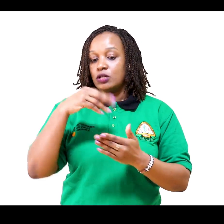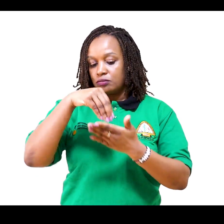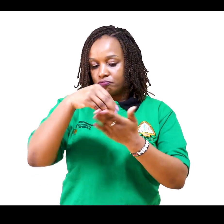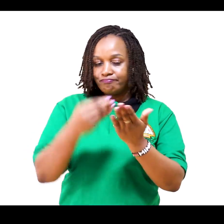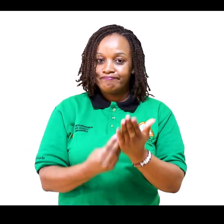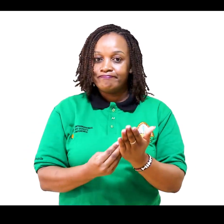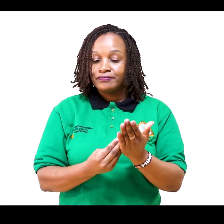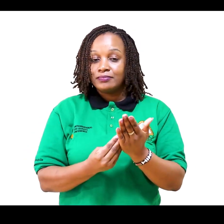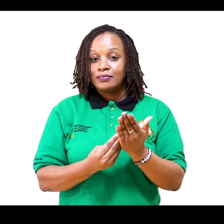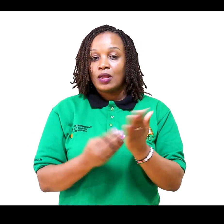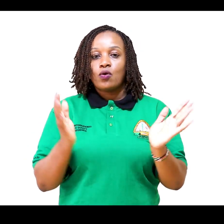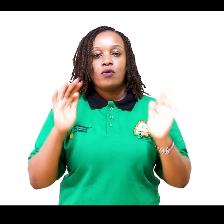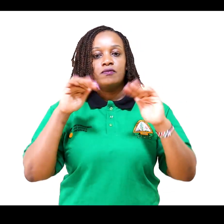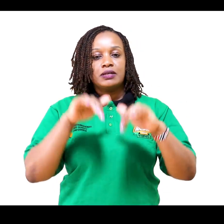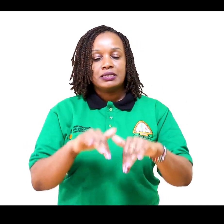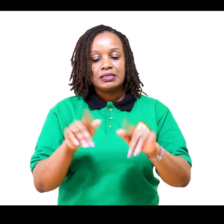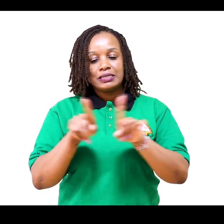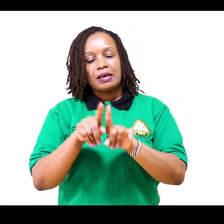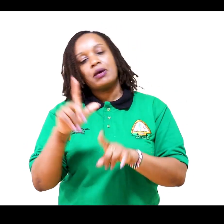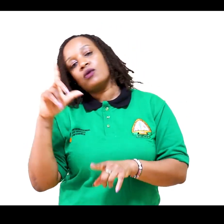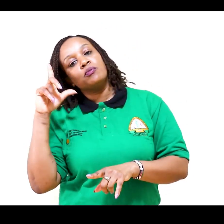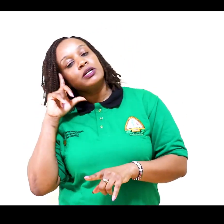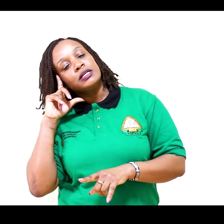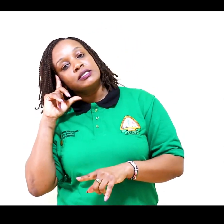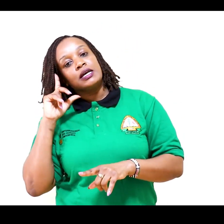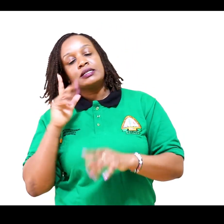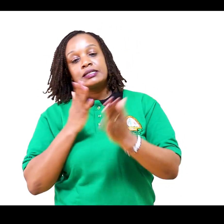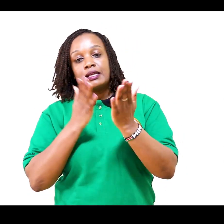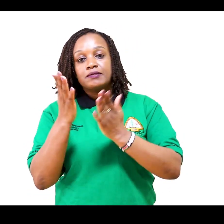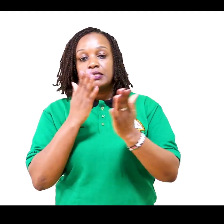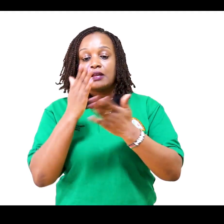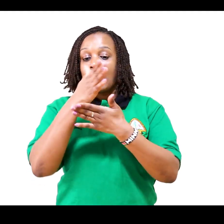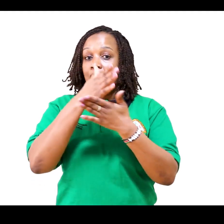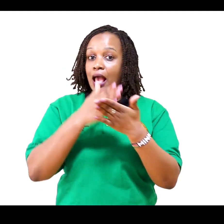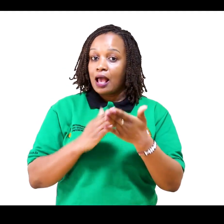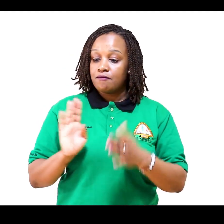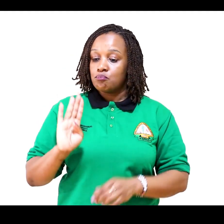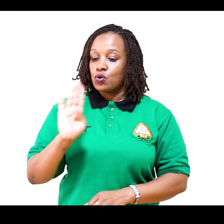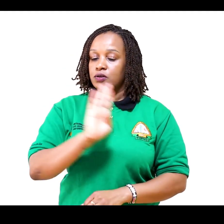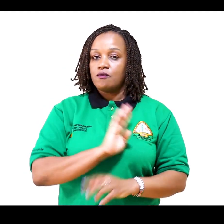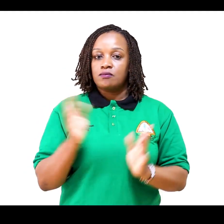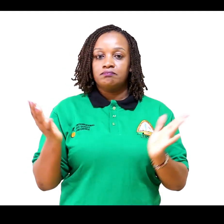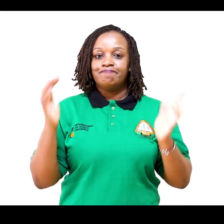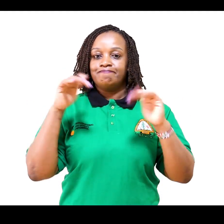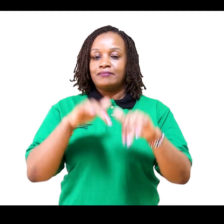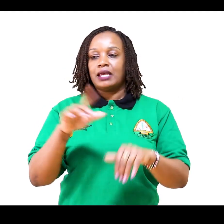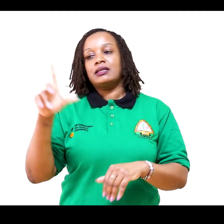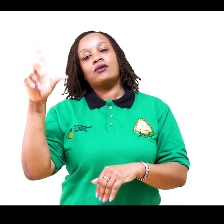ankara. Huduma za mkutano na malazi. Kwa nusu ya mkutano wa halmashauri na malazi